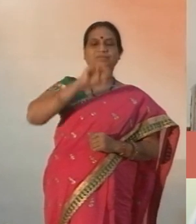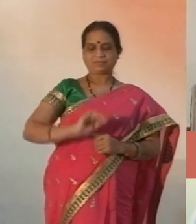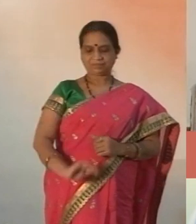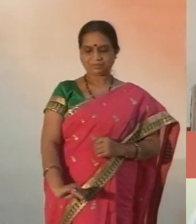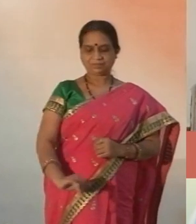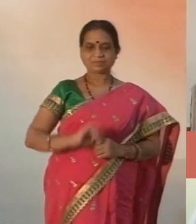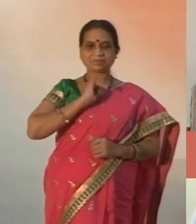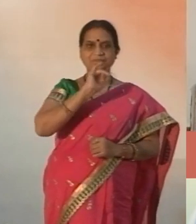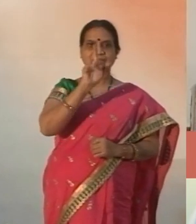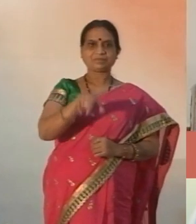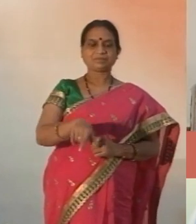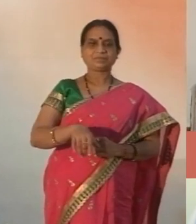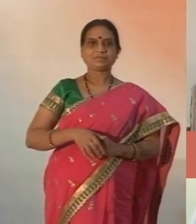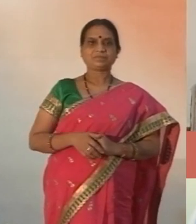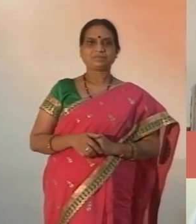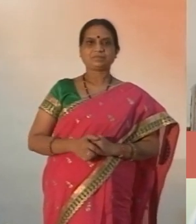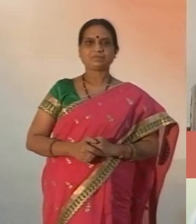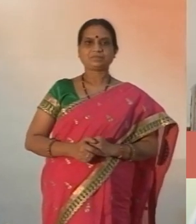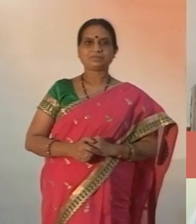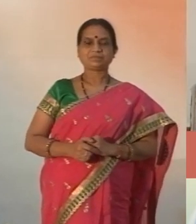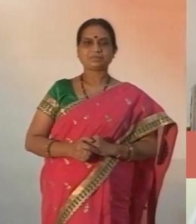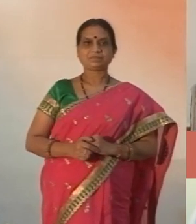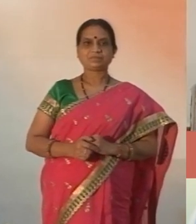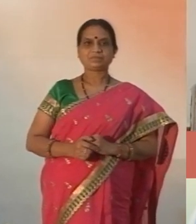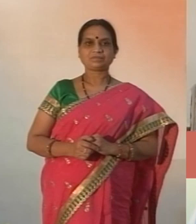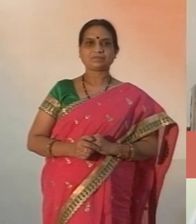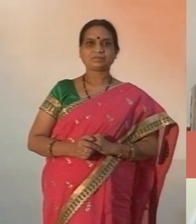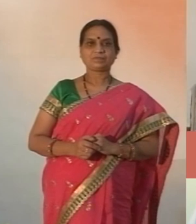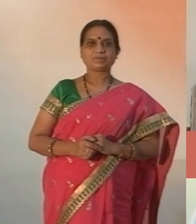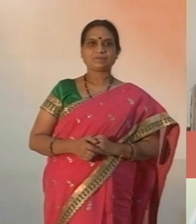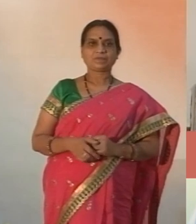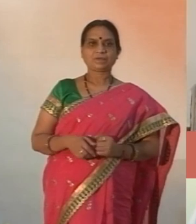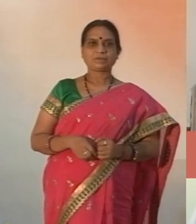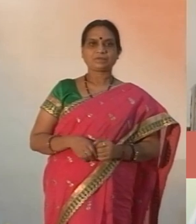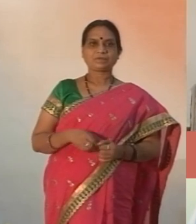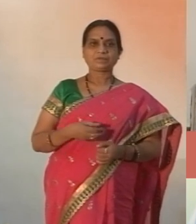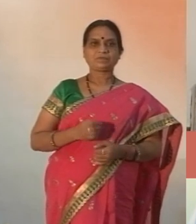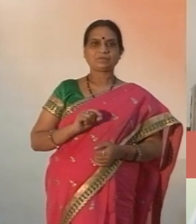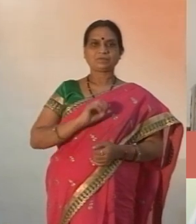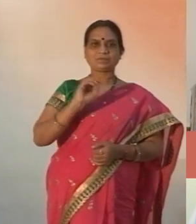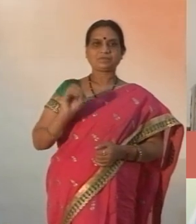ओम शांति।